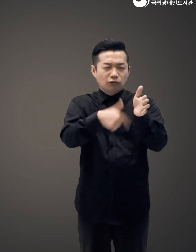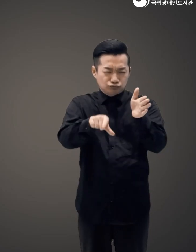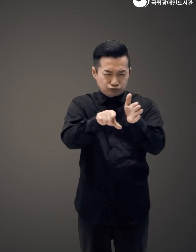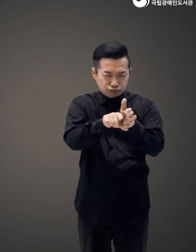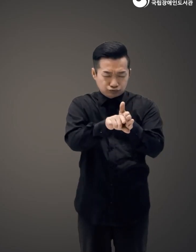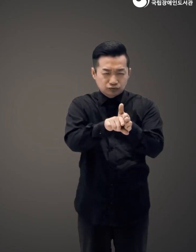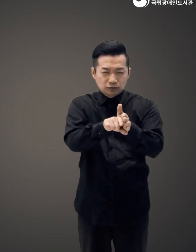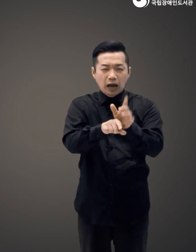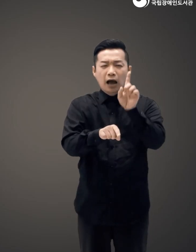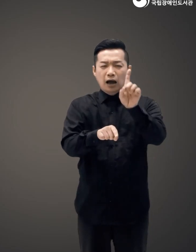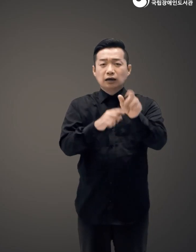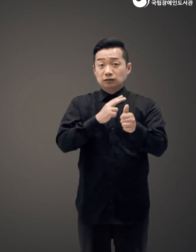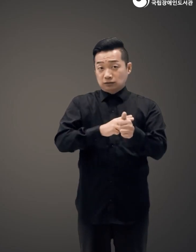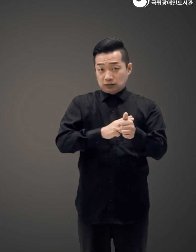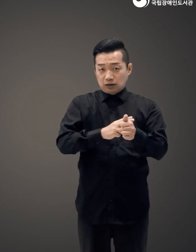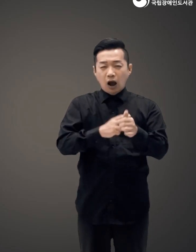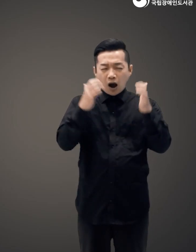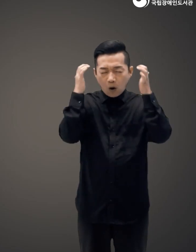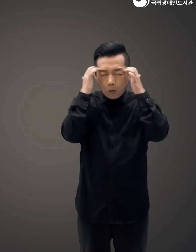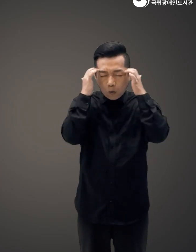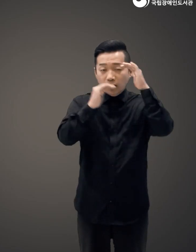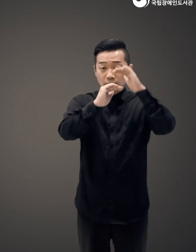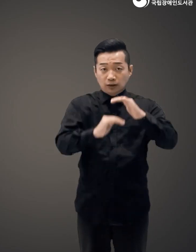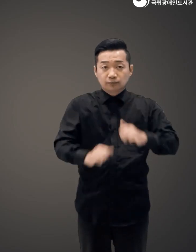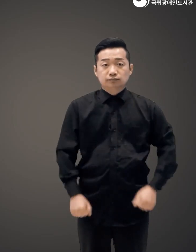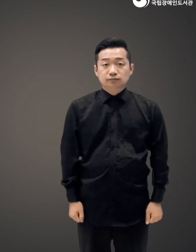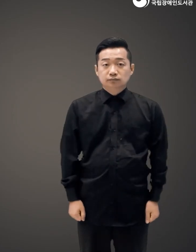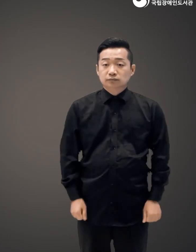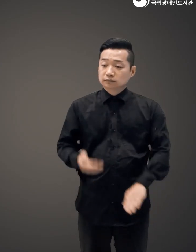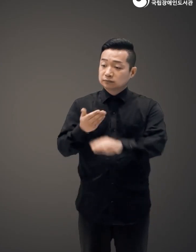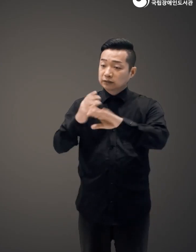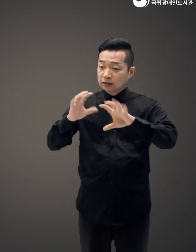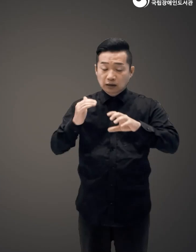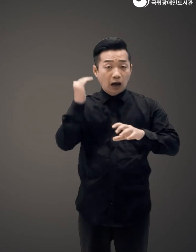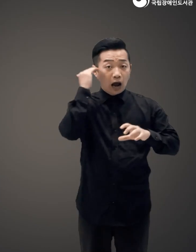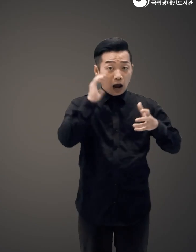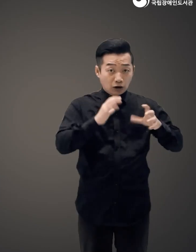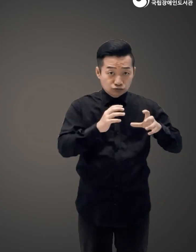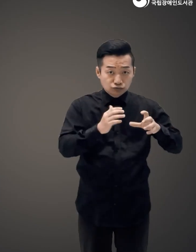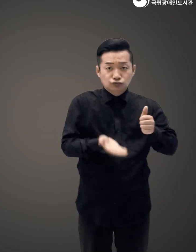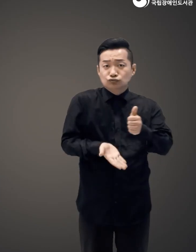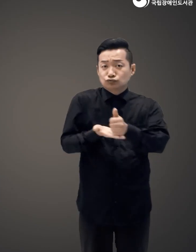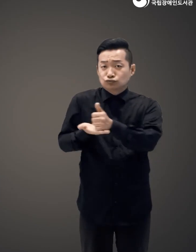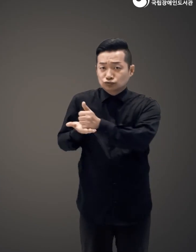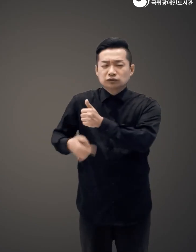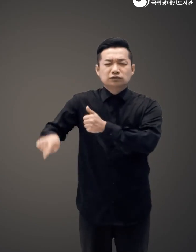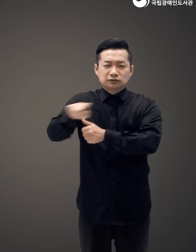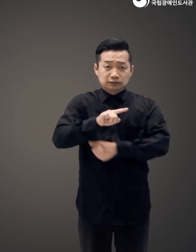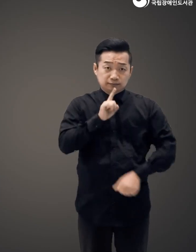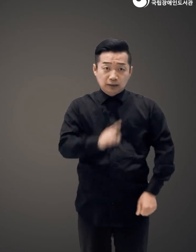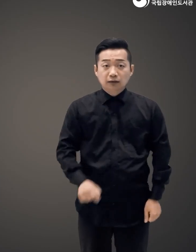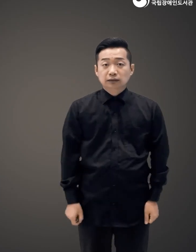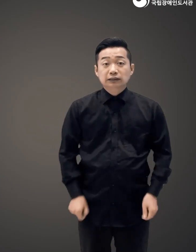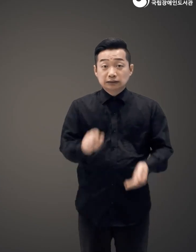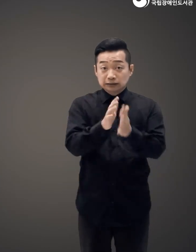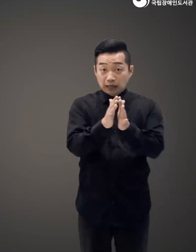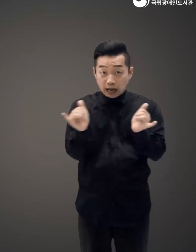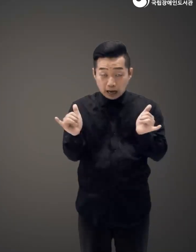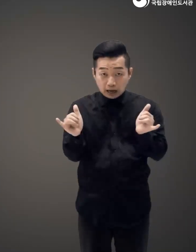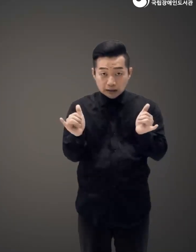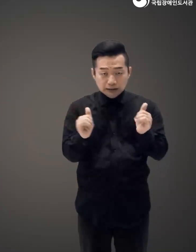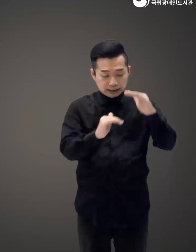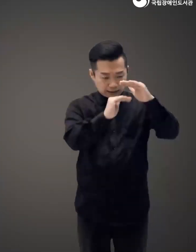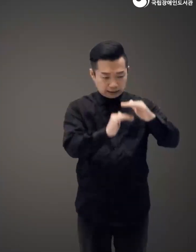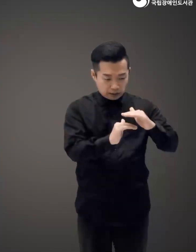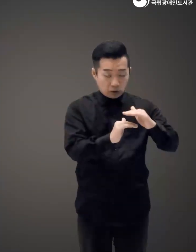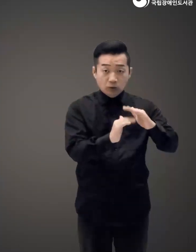한 교사의 고군분투가 담겨 있는데요. 국내외의 리뷰는 모두 극찬 일색입니다. 작가가 보여주는